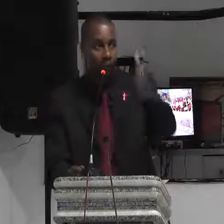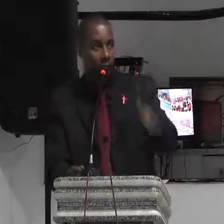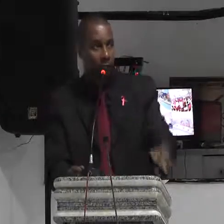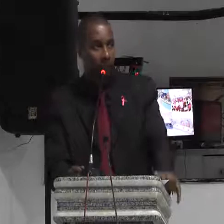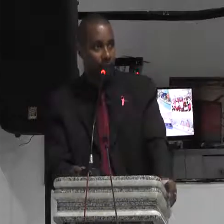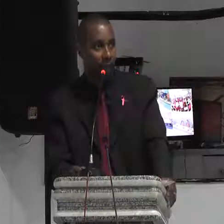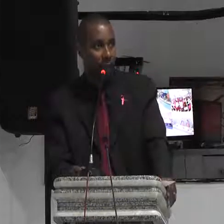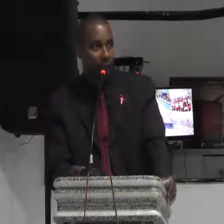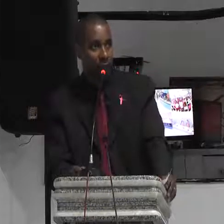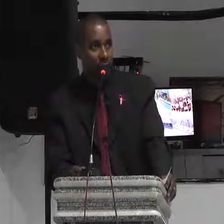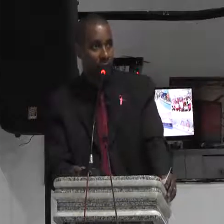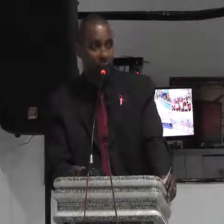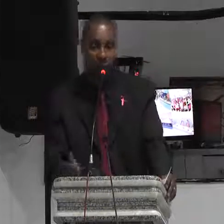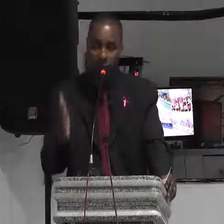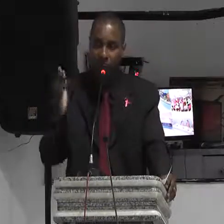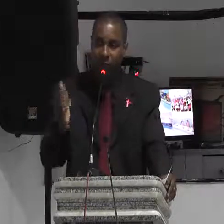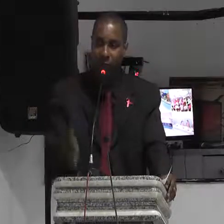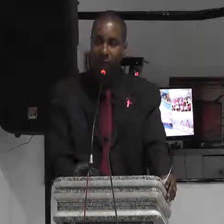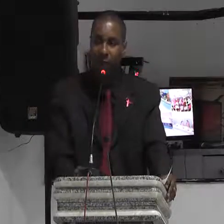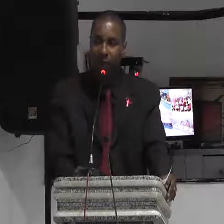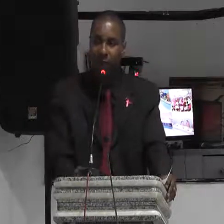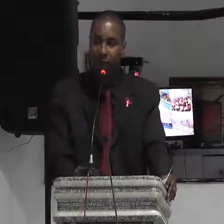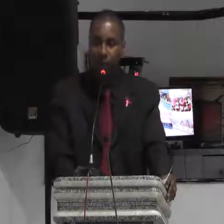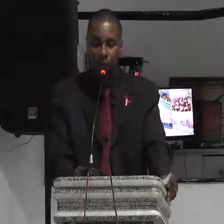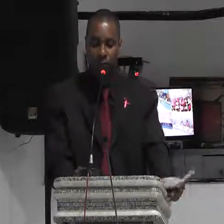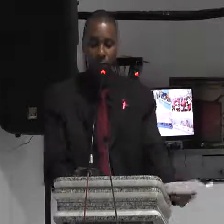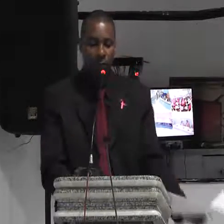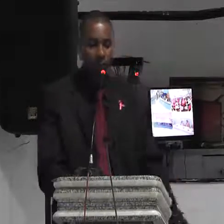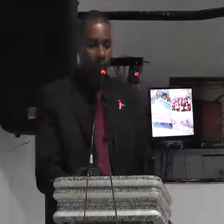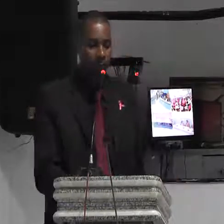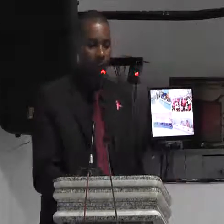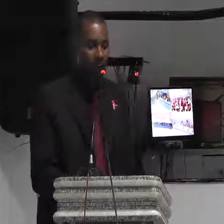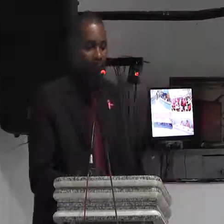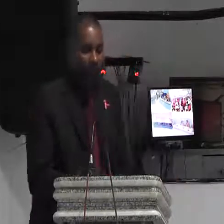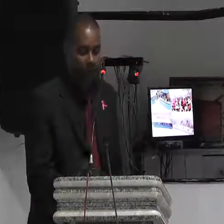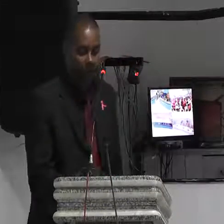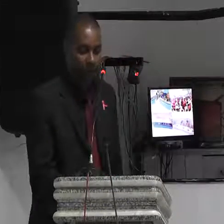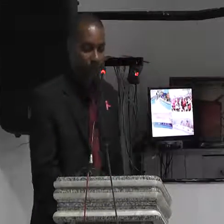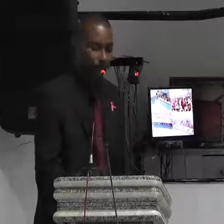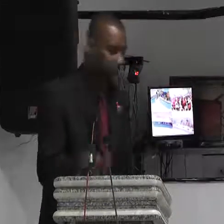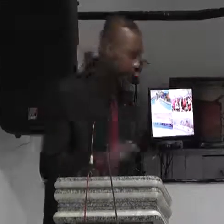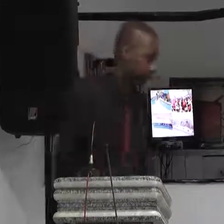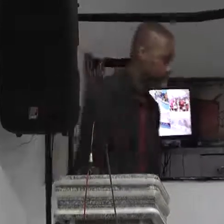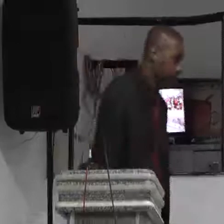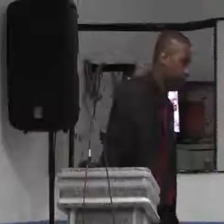não fechar esse escritório da Valec aqui no município. Muito obrigado, presidente.